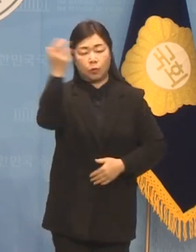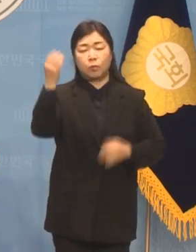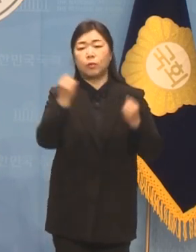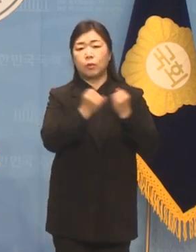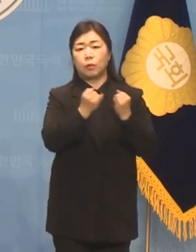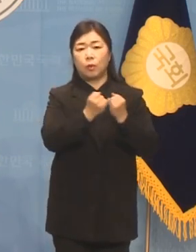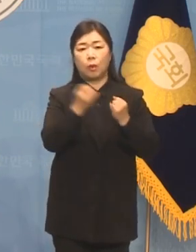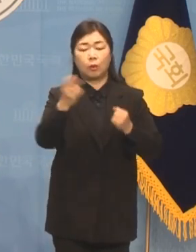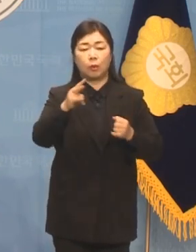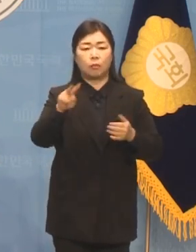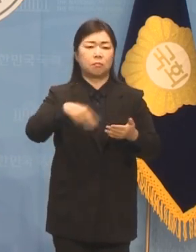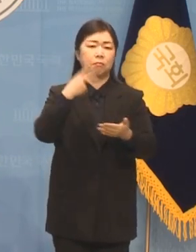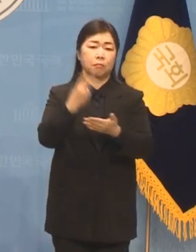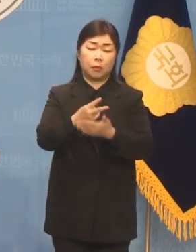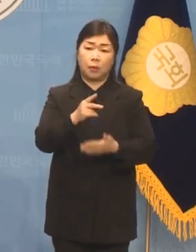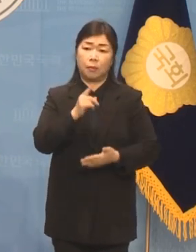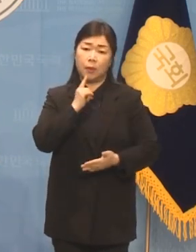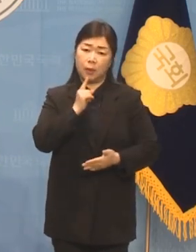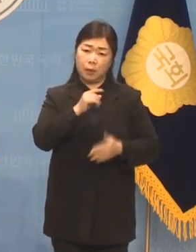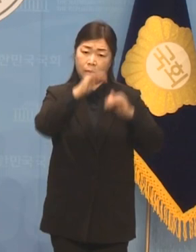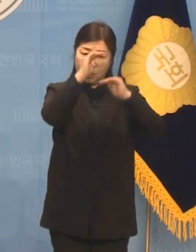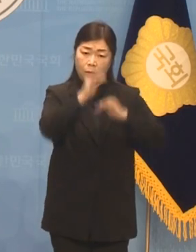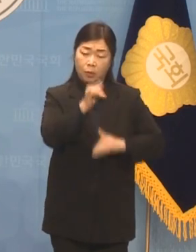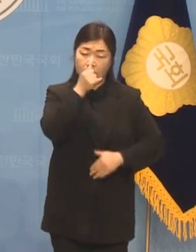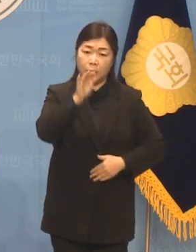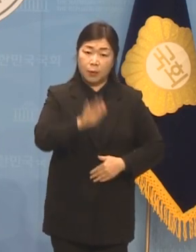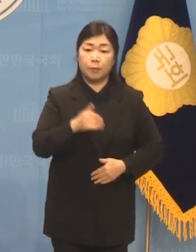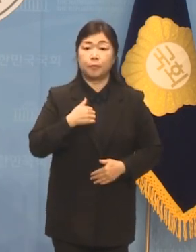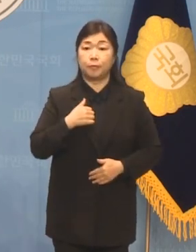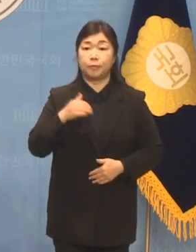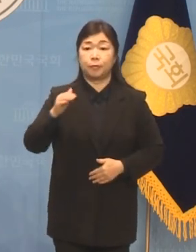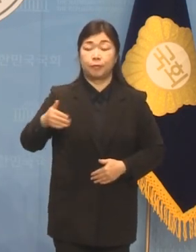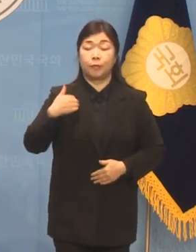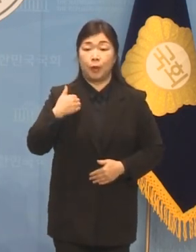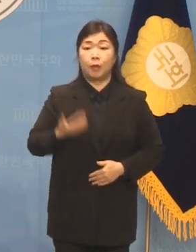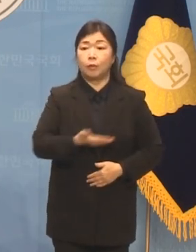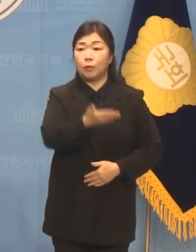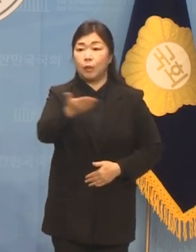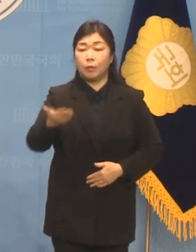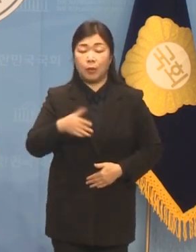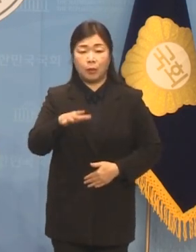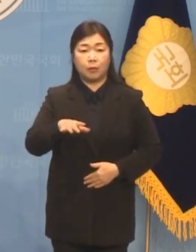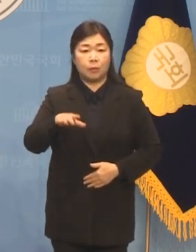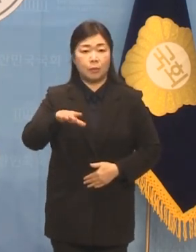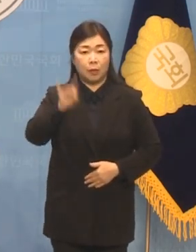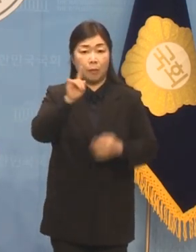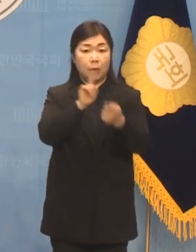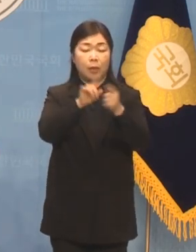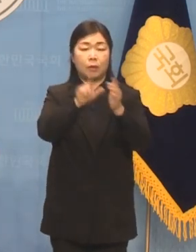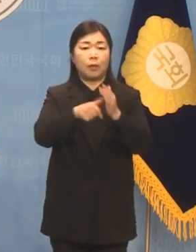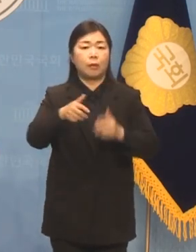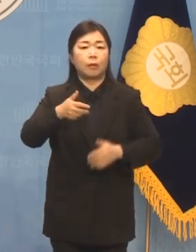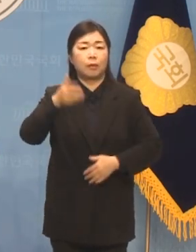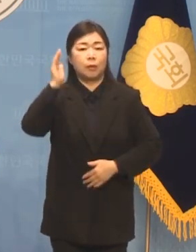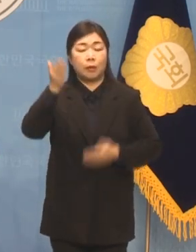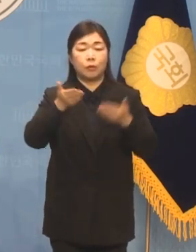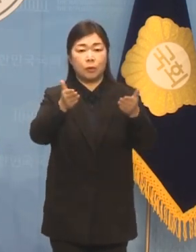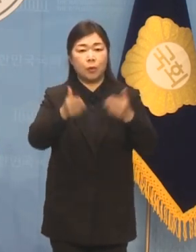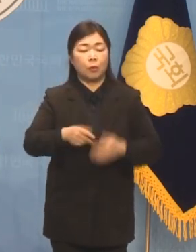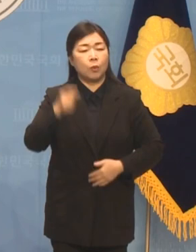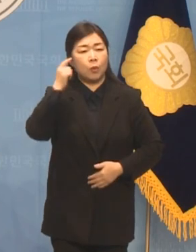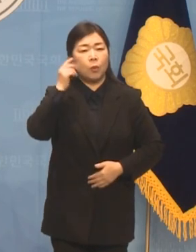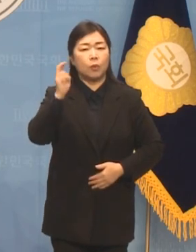하는 시집 제목인데요. 제가 오늘 첫 자리에서 여러분들에게 꿈꾸는 소리하고 자빠졌네라는 소리를